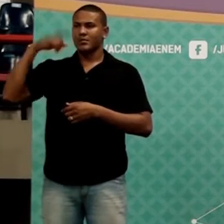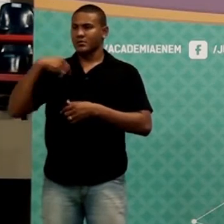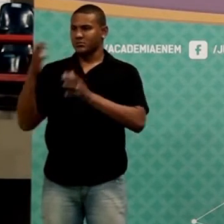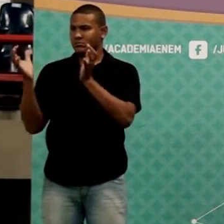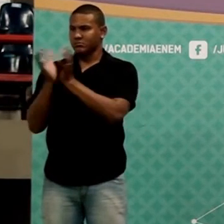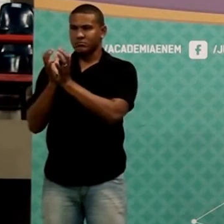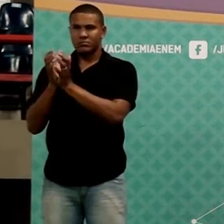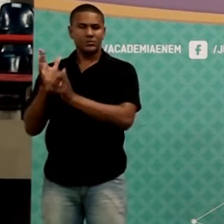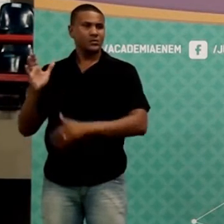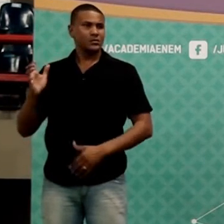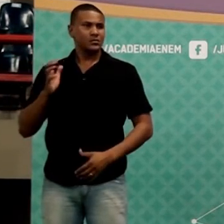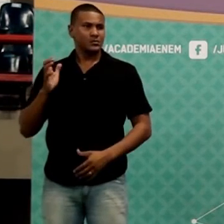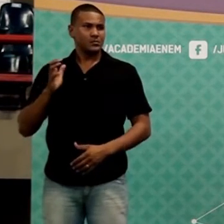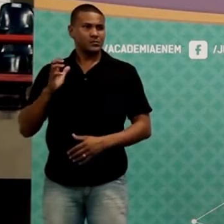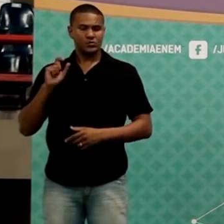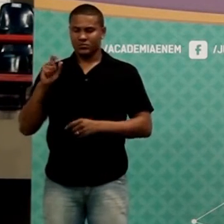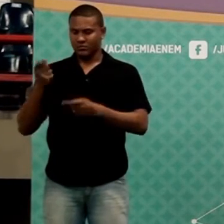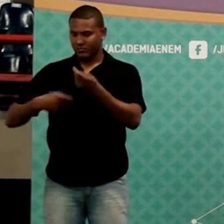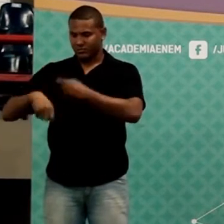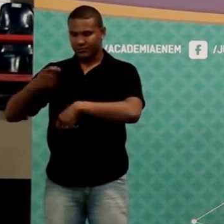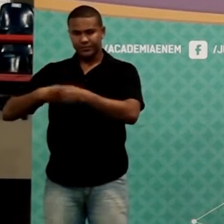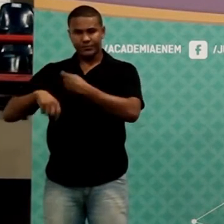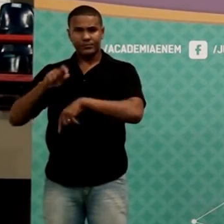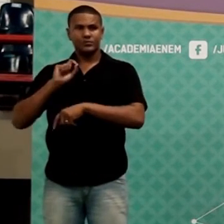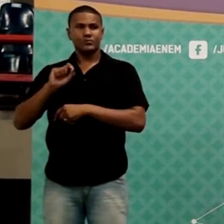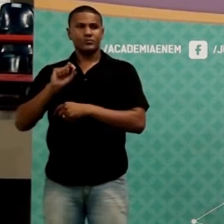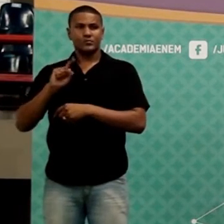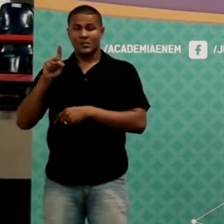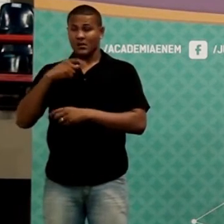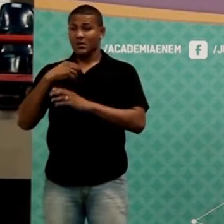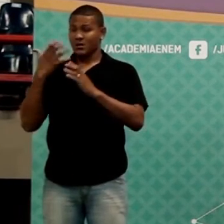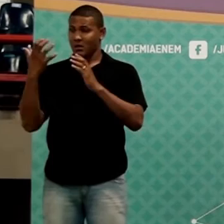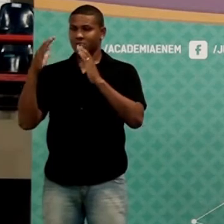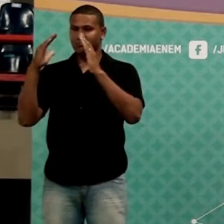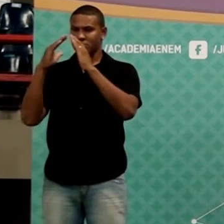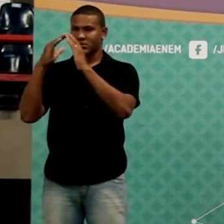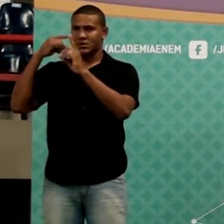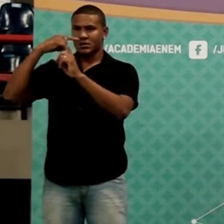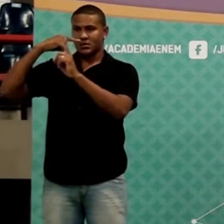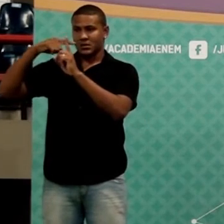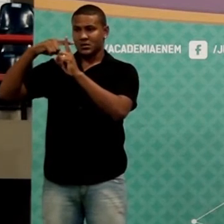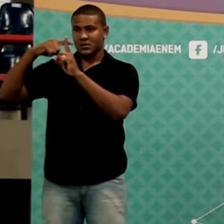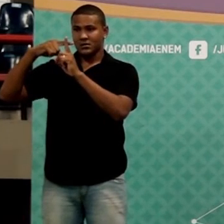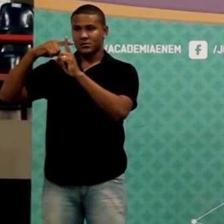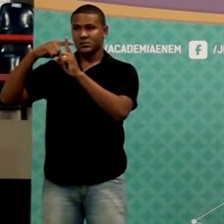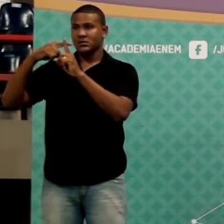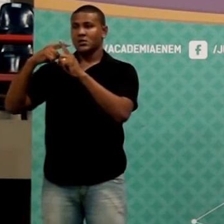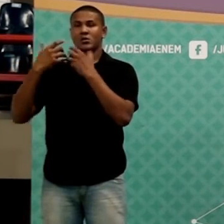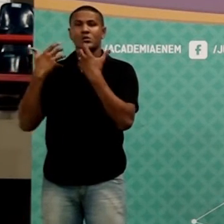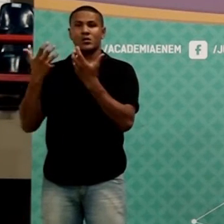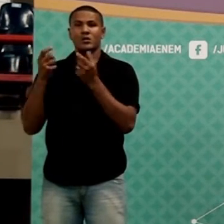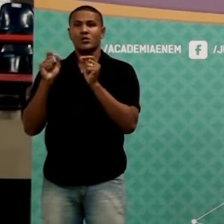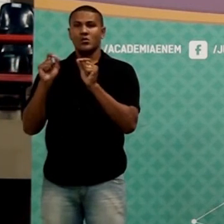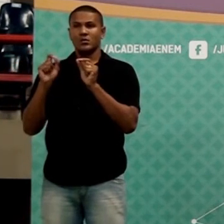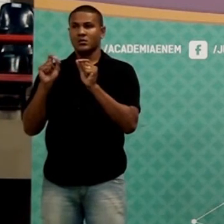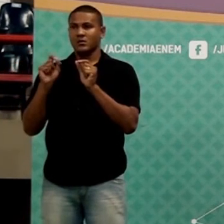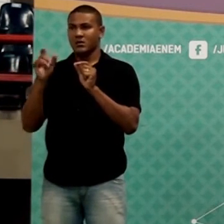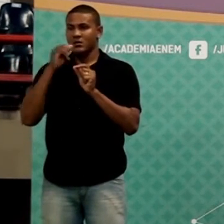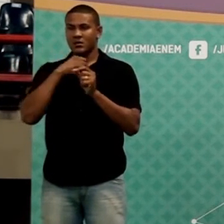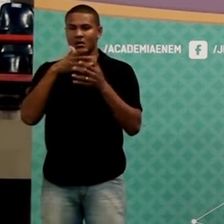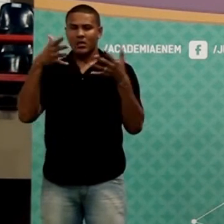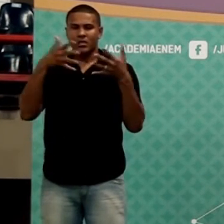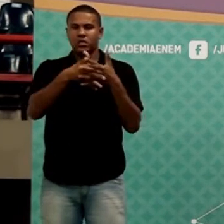burguesia. O que ela quer é uma igreja que atrapalhe menos, que